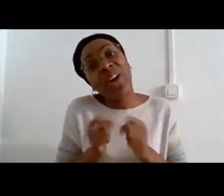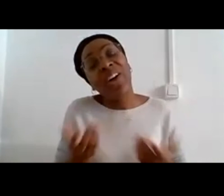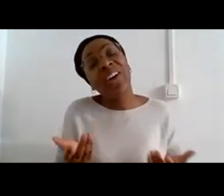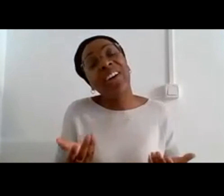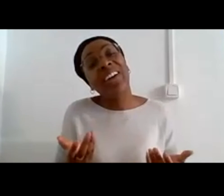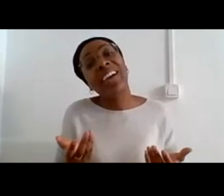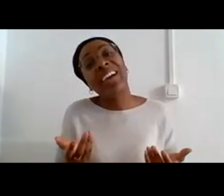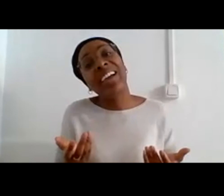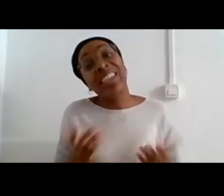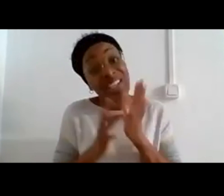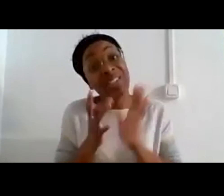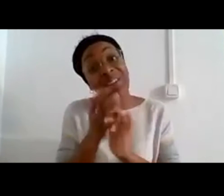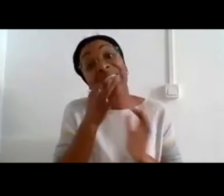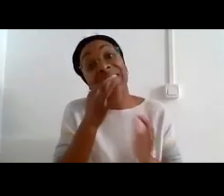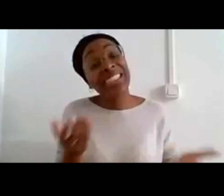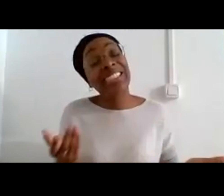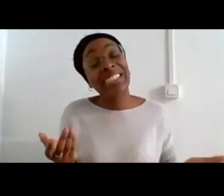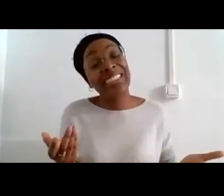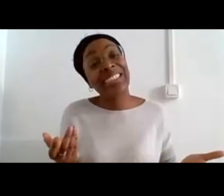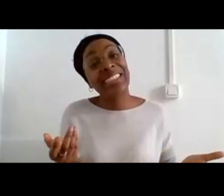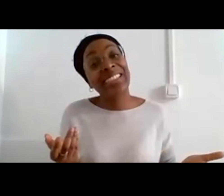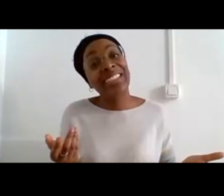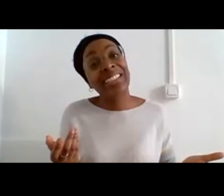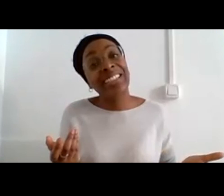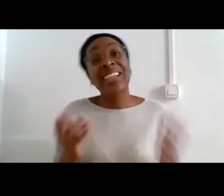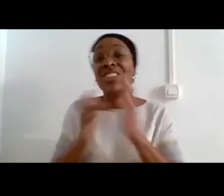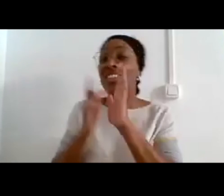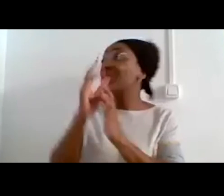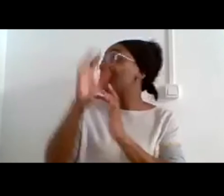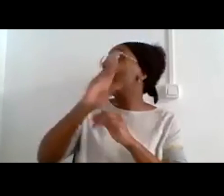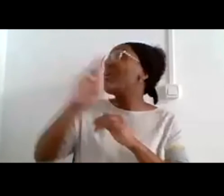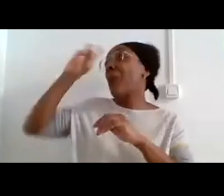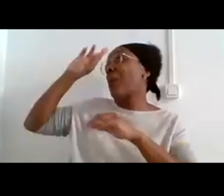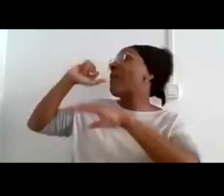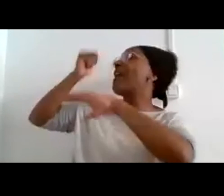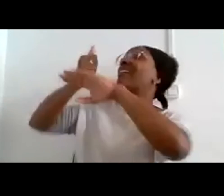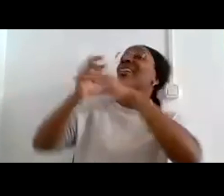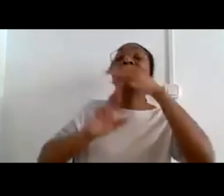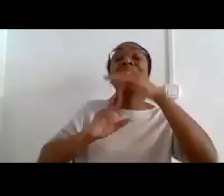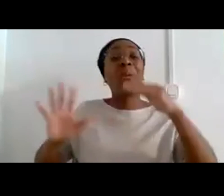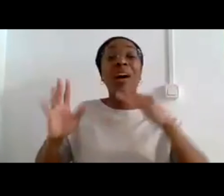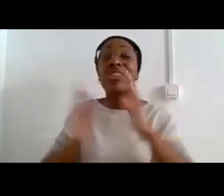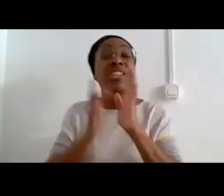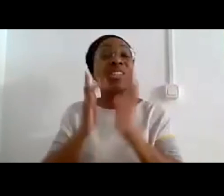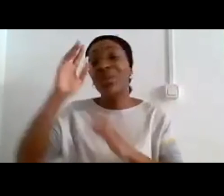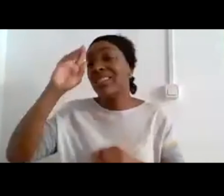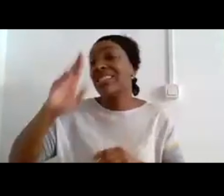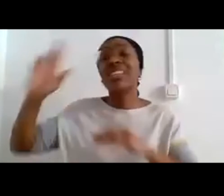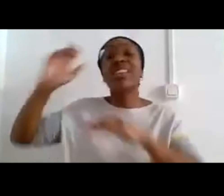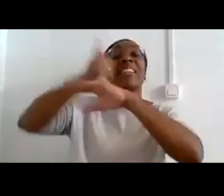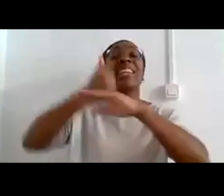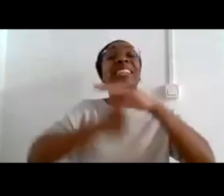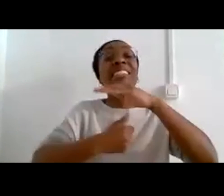Il est le roi des rois. Il est le Seigneur des seigneurs. Et il dit: «Moi, je prends